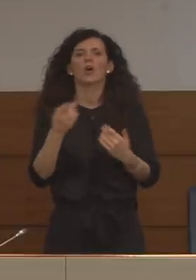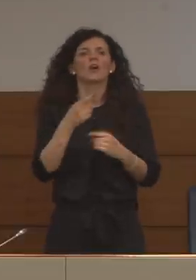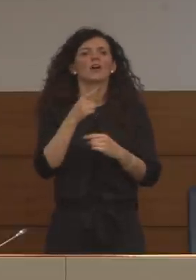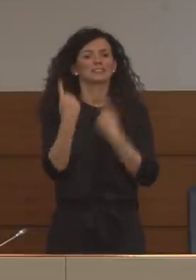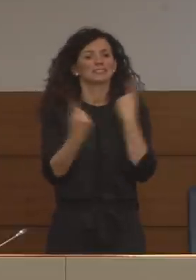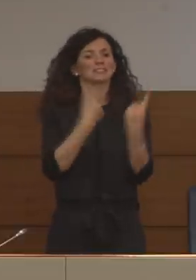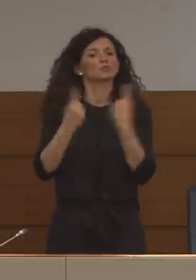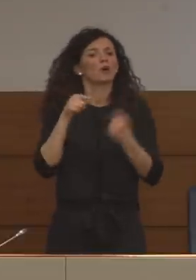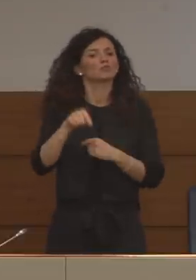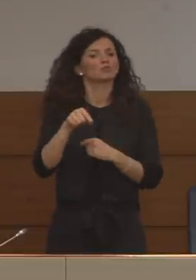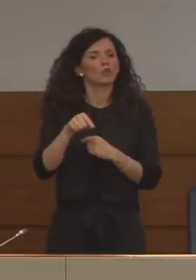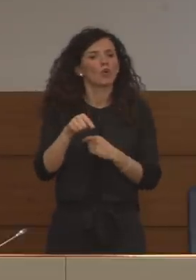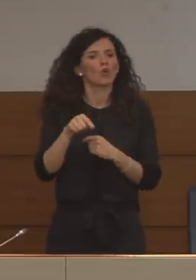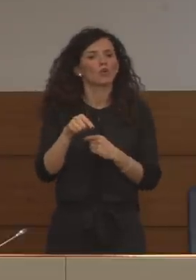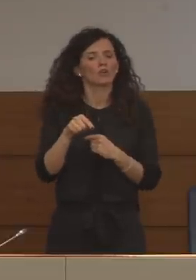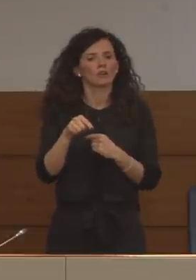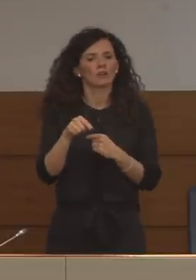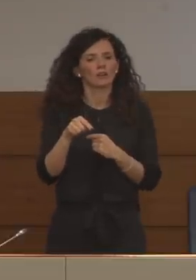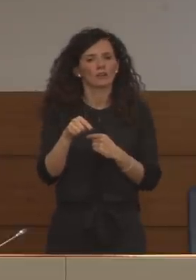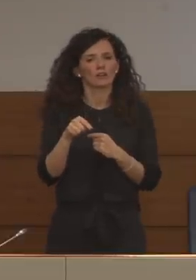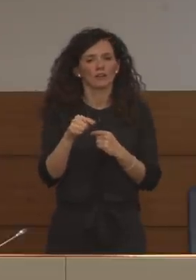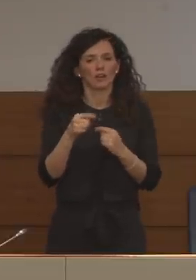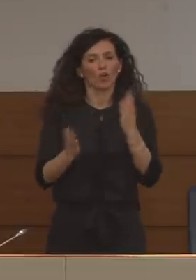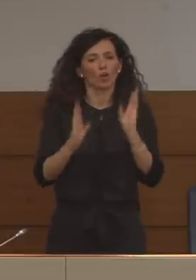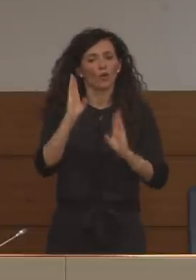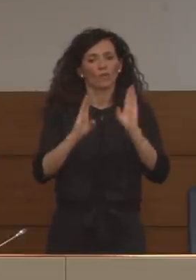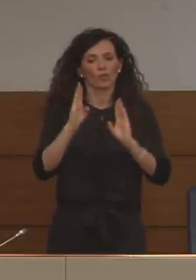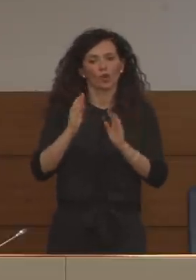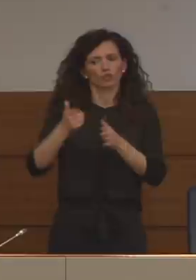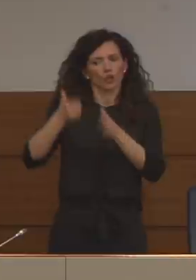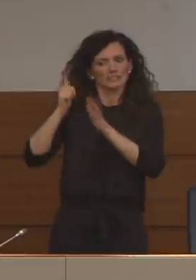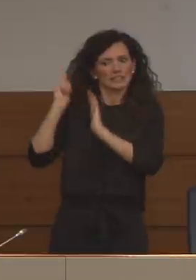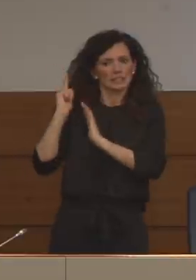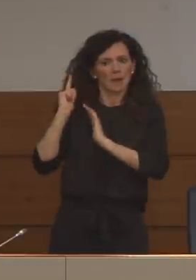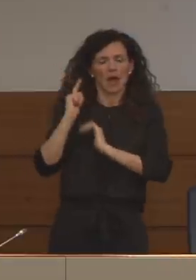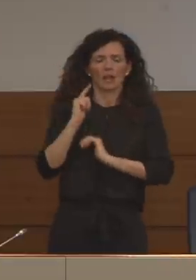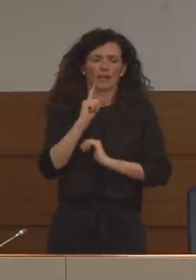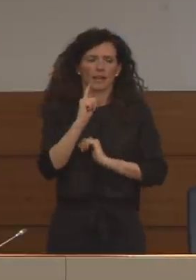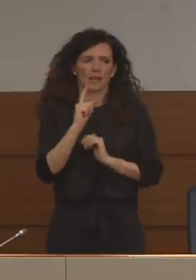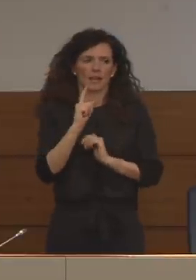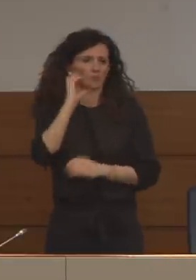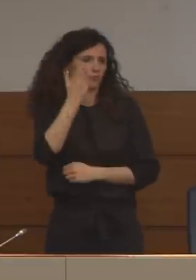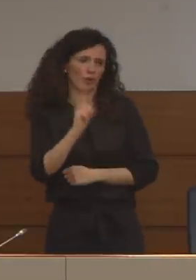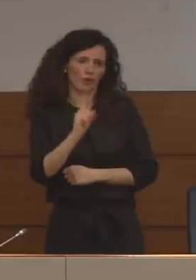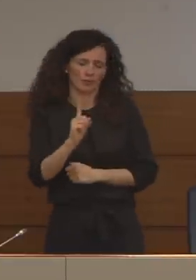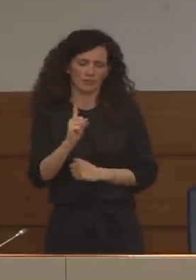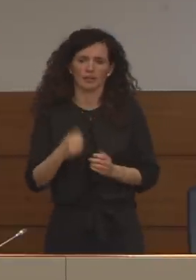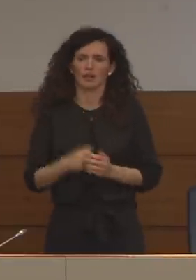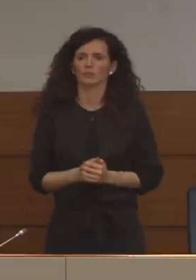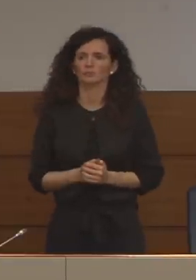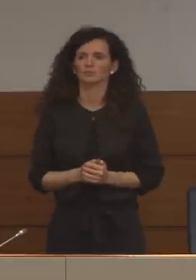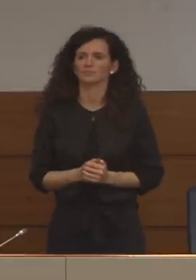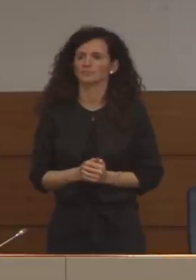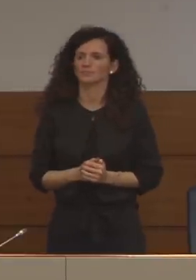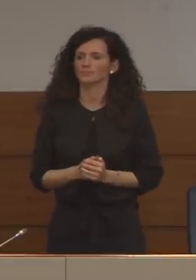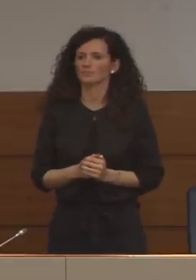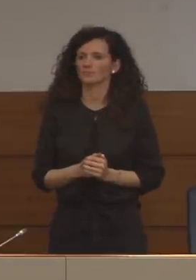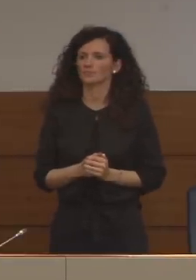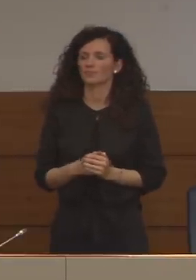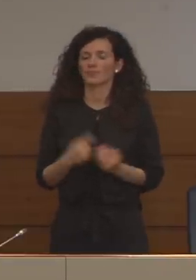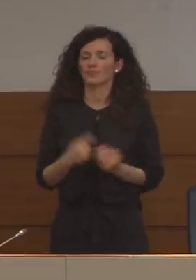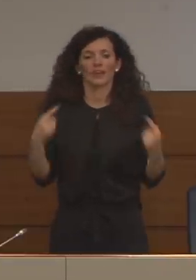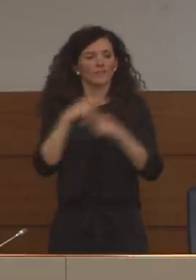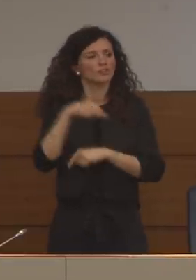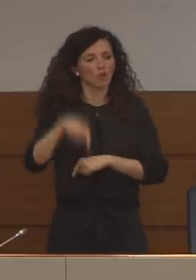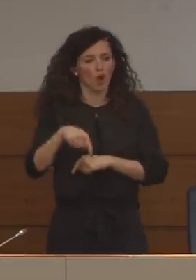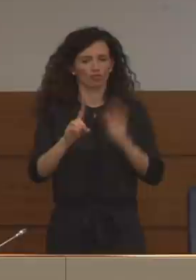situazione di un paio di settimane fa per quanto riguarda le risorse stanziate